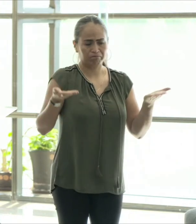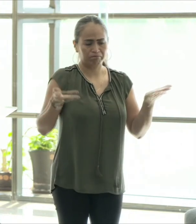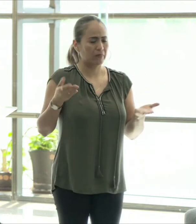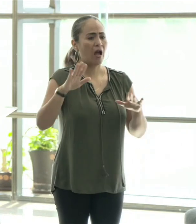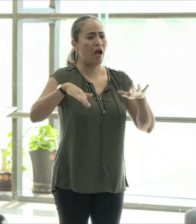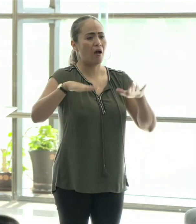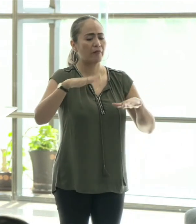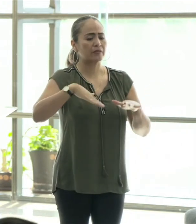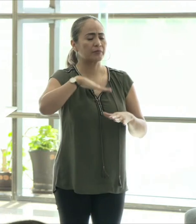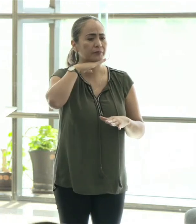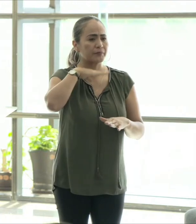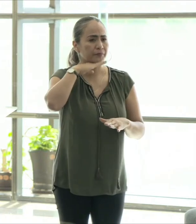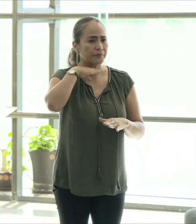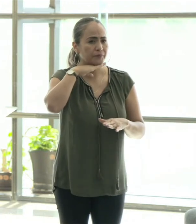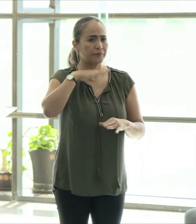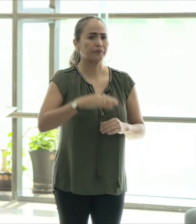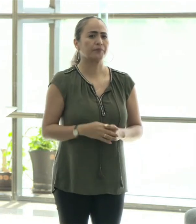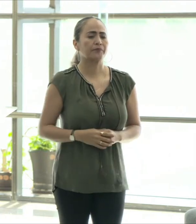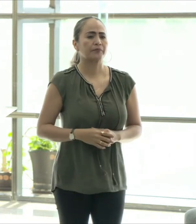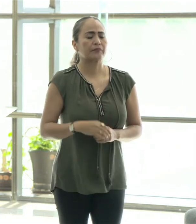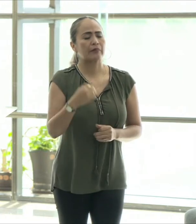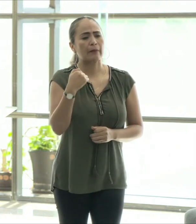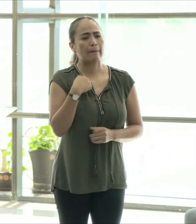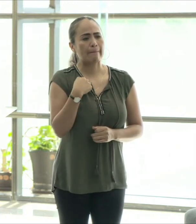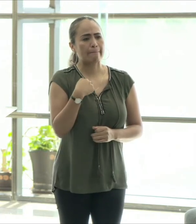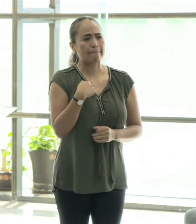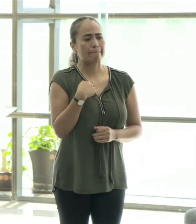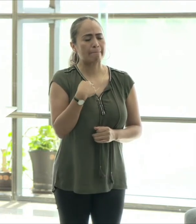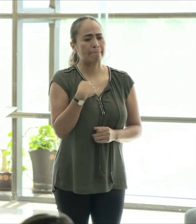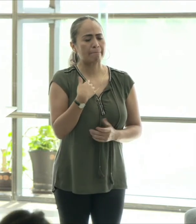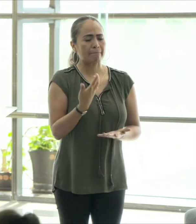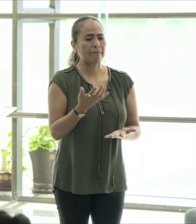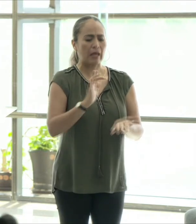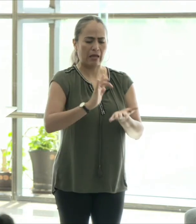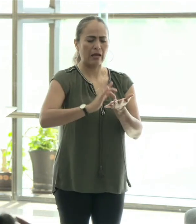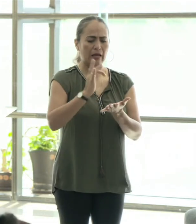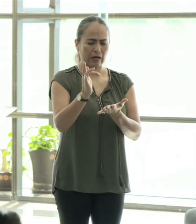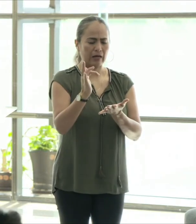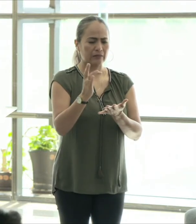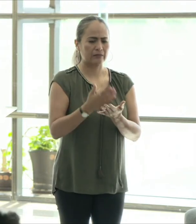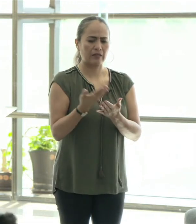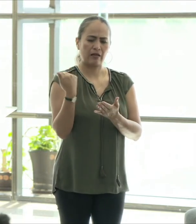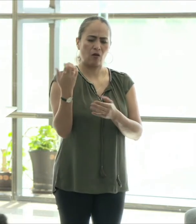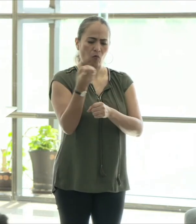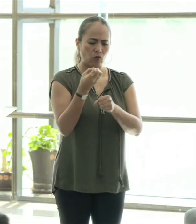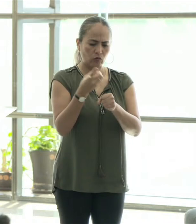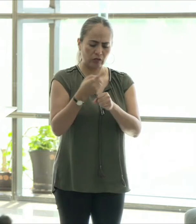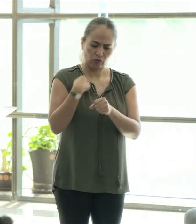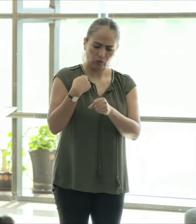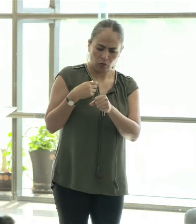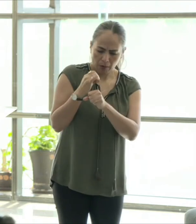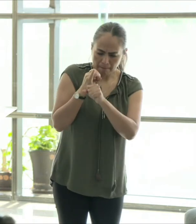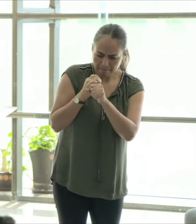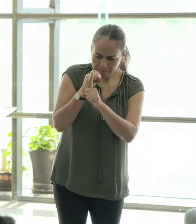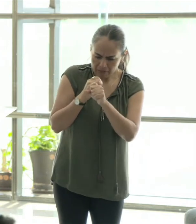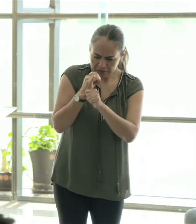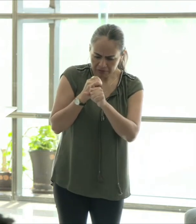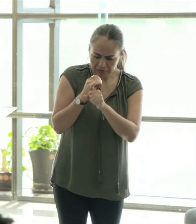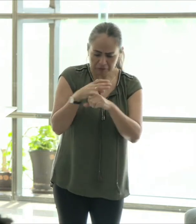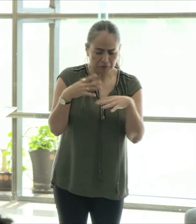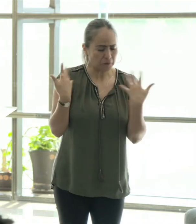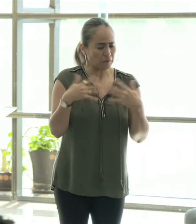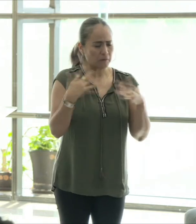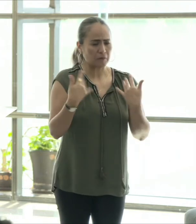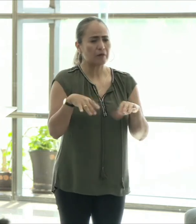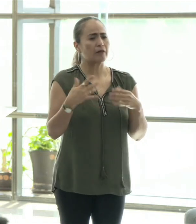entonces me parece a mí yo agradezco mucho la oportunidad de haber realizado este estudio fue un estudio muy interesante